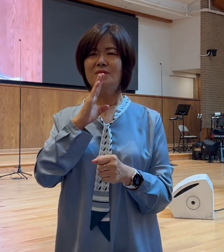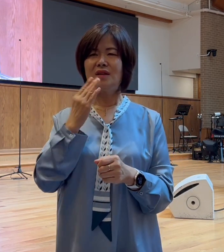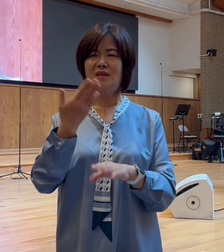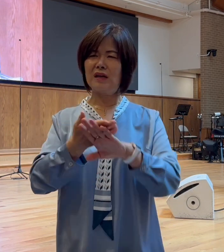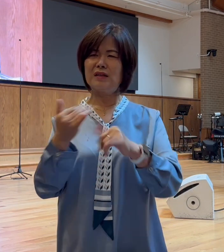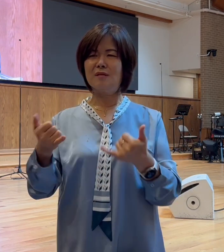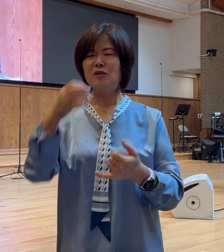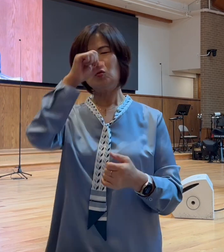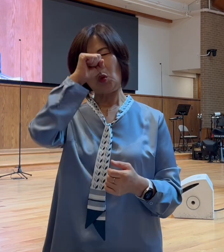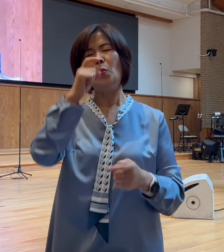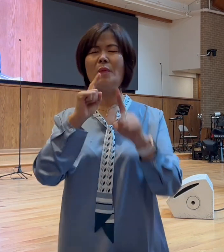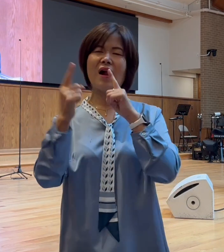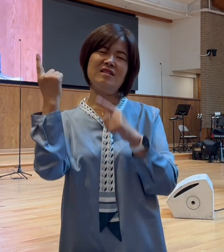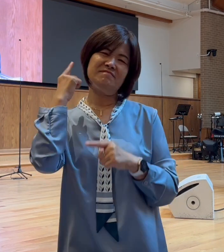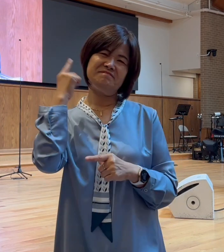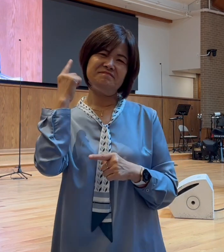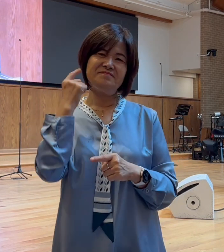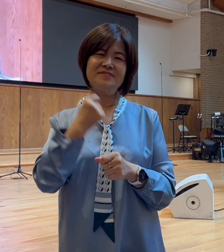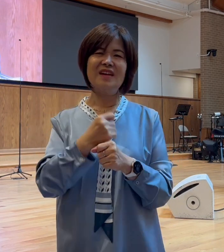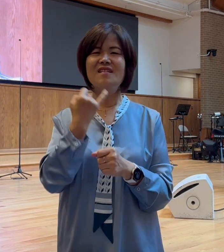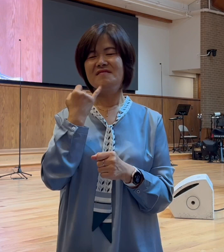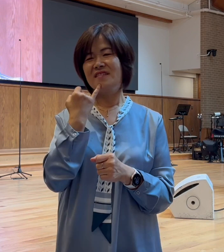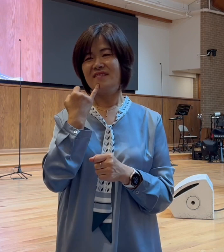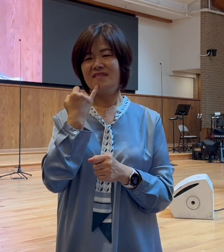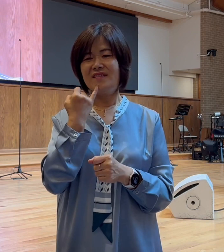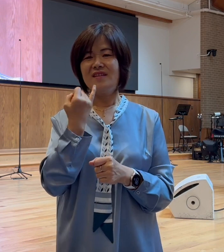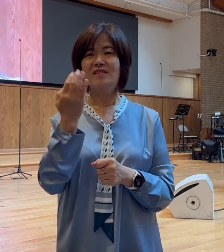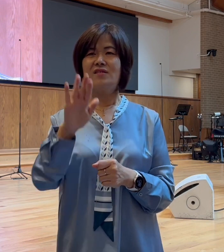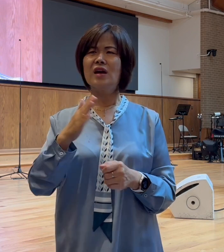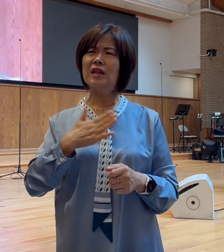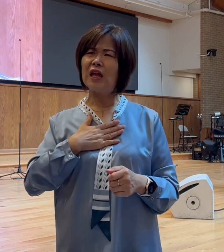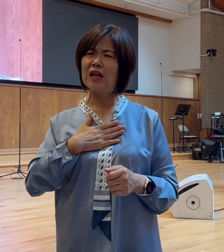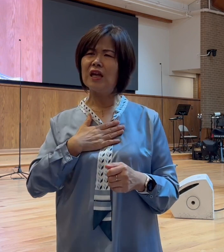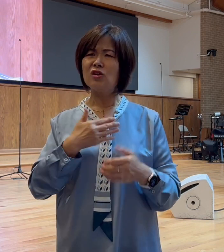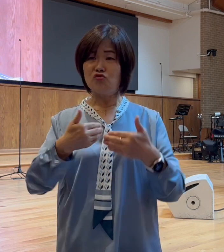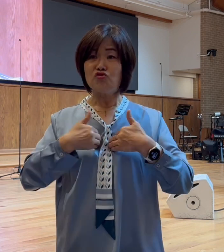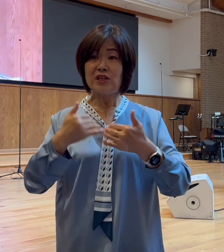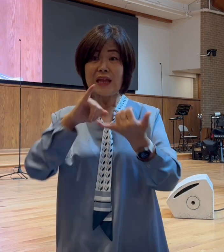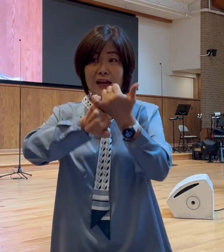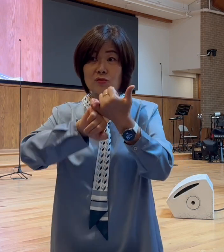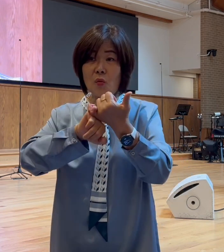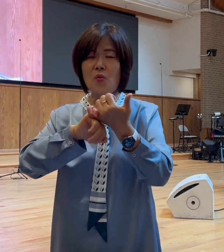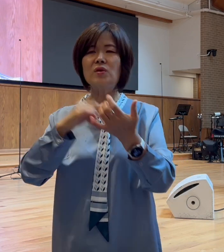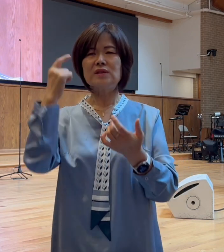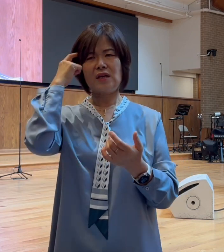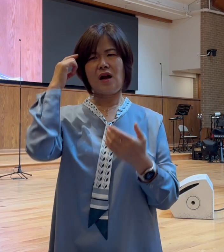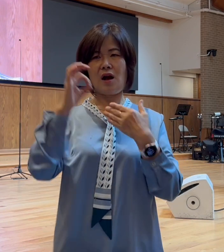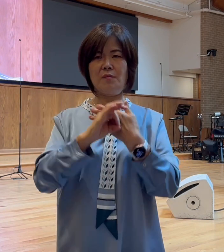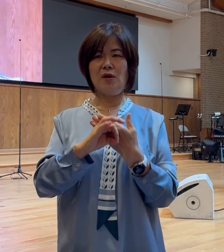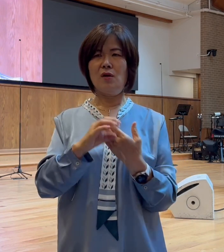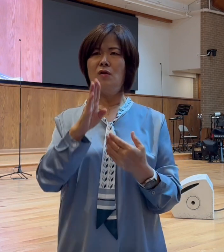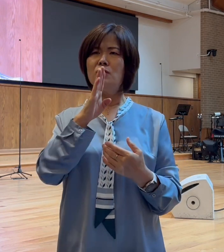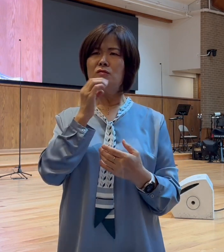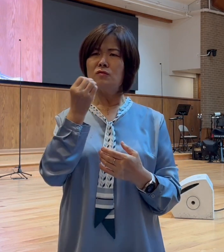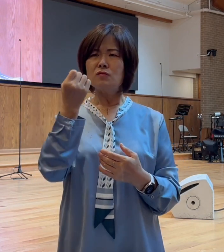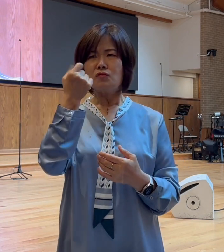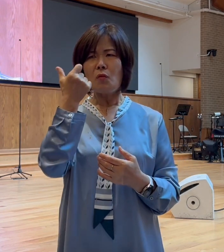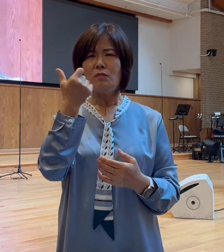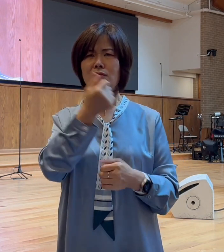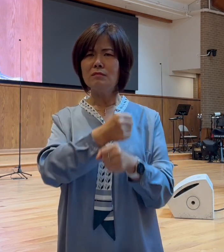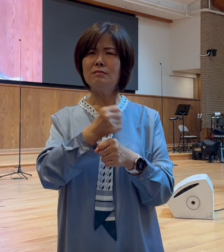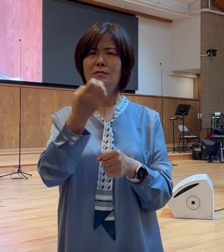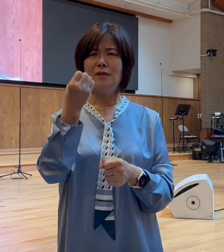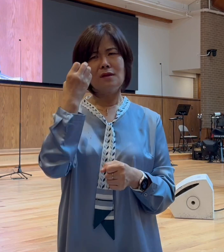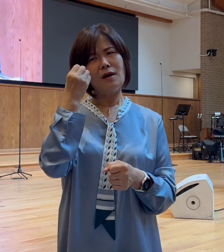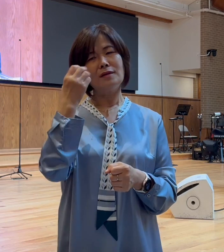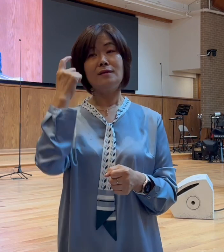정도라고 하면 그냥 넘어갈 수 있는데 내게 준 약속이라고 하면 조금 황당하다는 느낌 들지